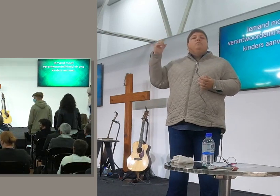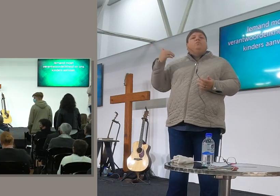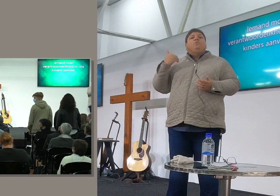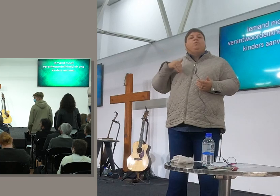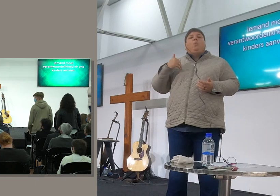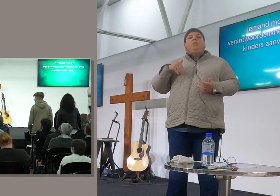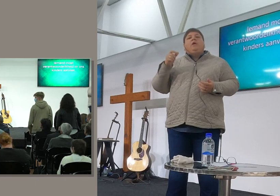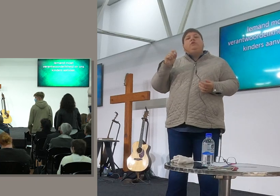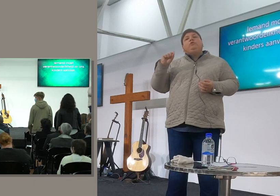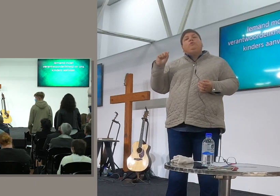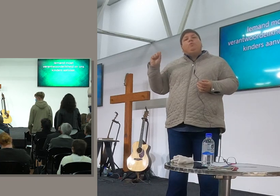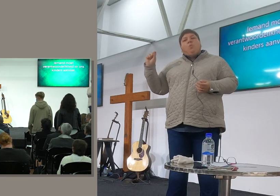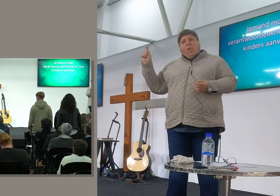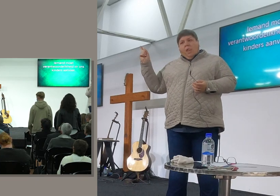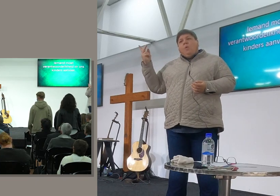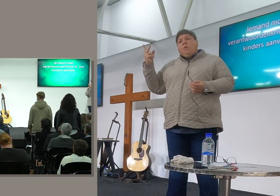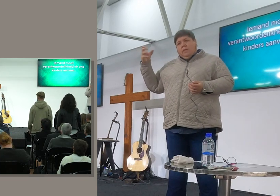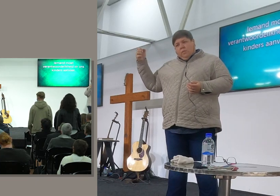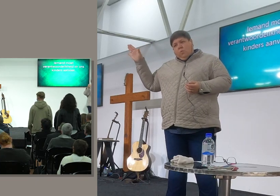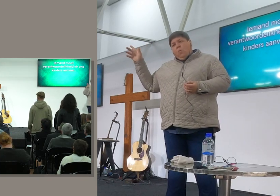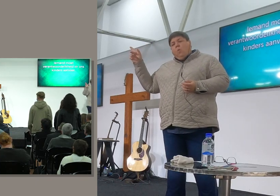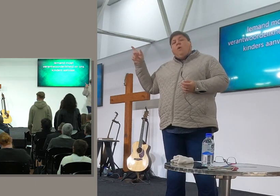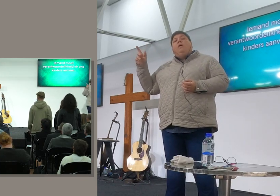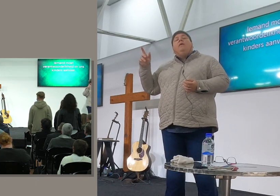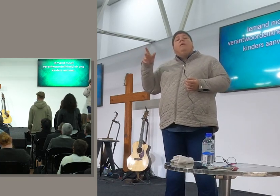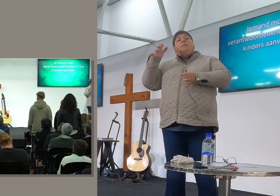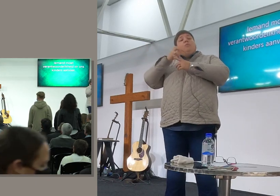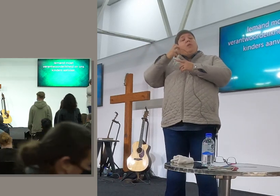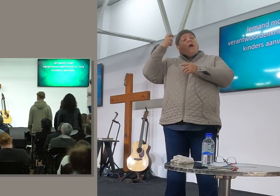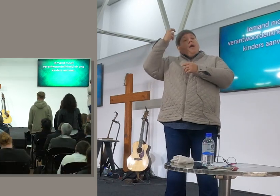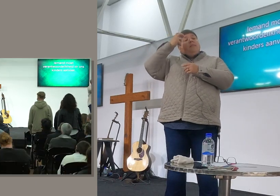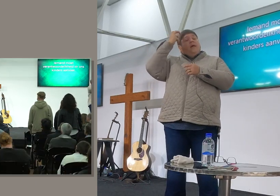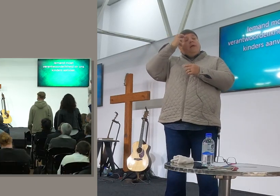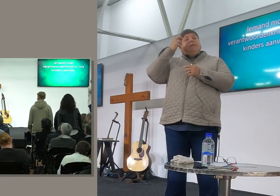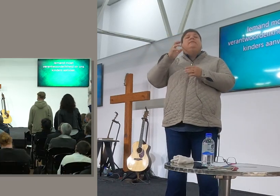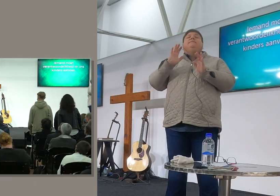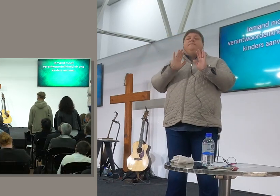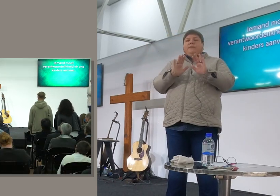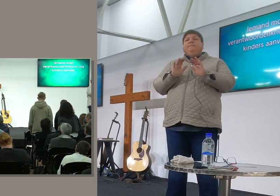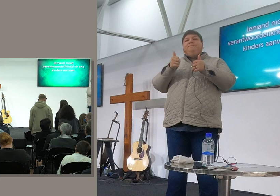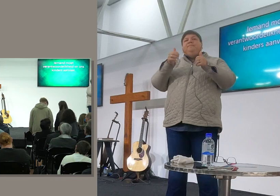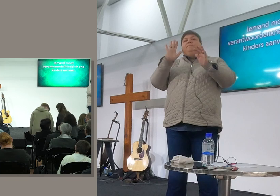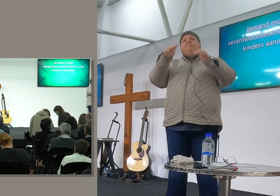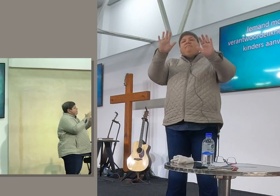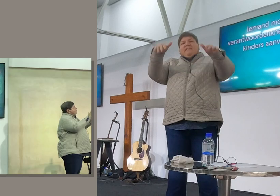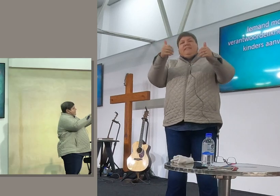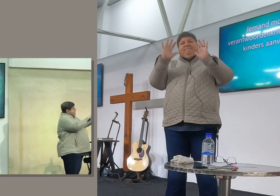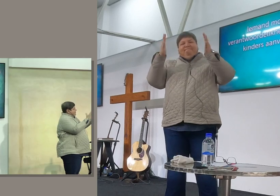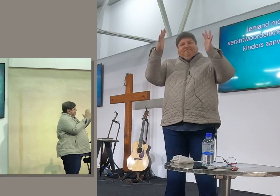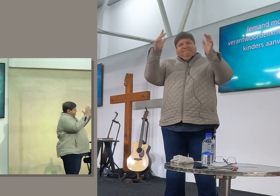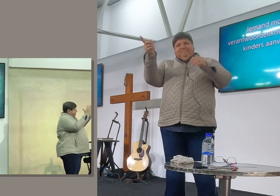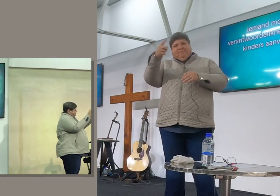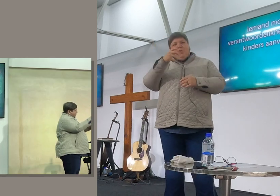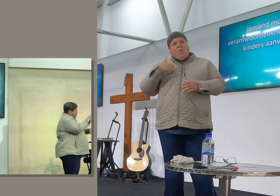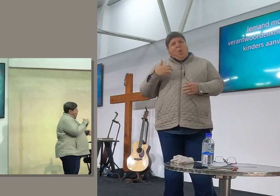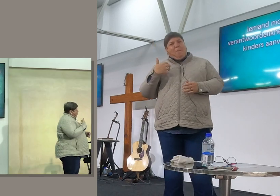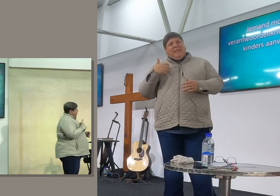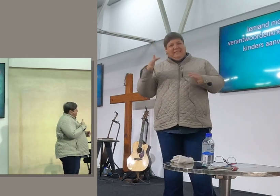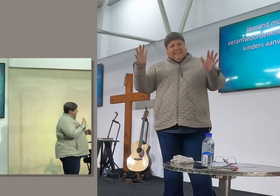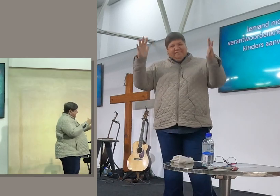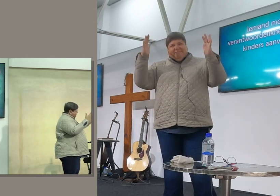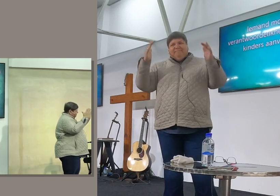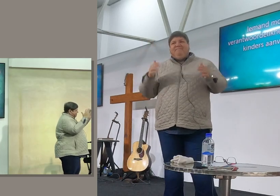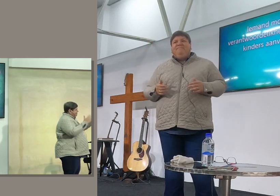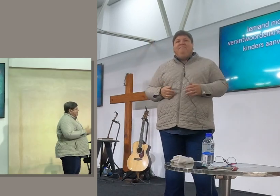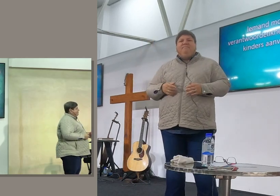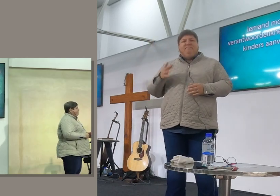en ek wil hê julle moet in julle gedagtes hê dat ja, ons sal nou dit sê. Baie dankie julle. Kan sê gee vir hulle lekker hande klap toe. Dankie dat